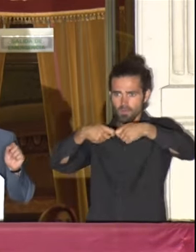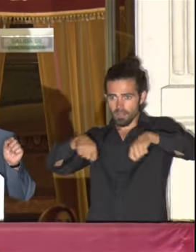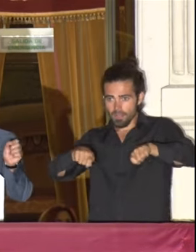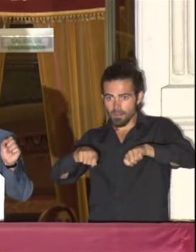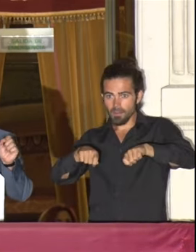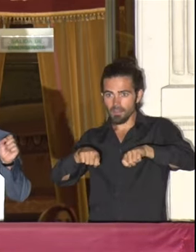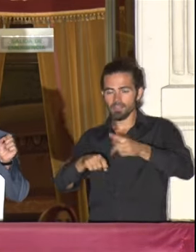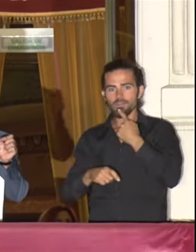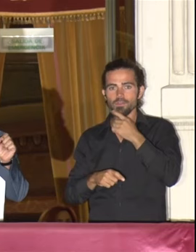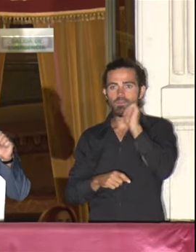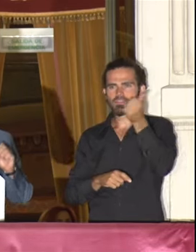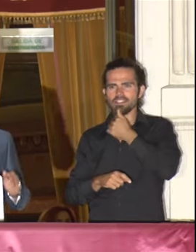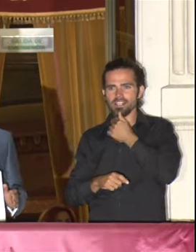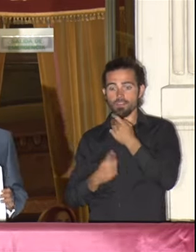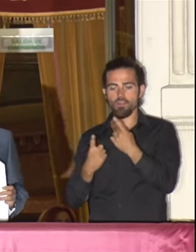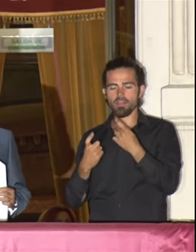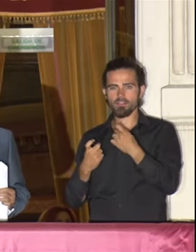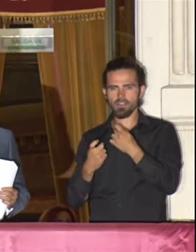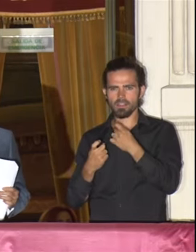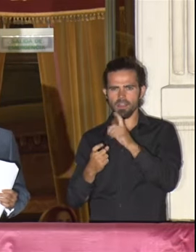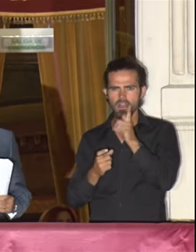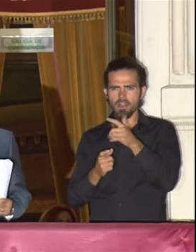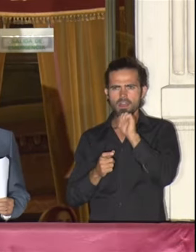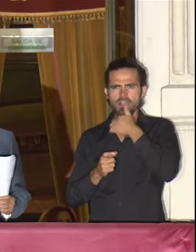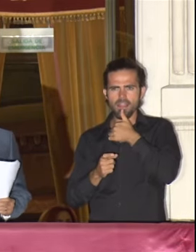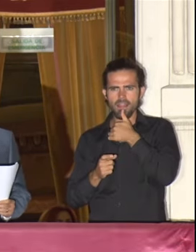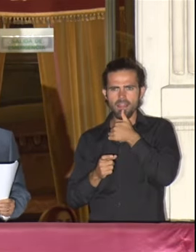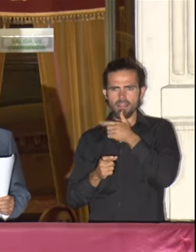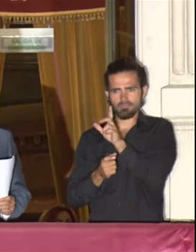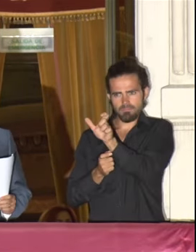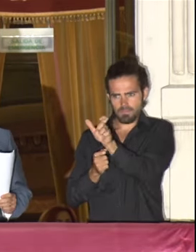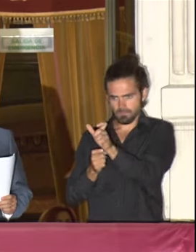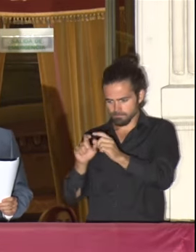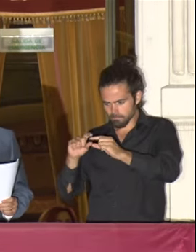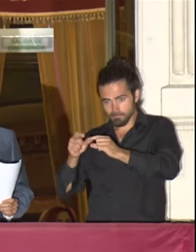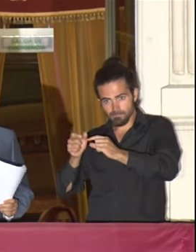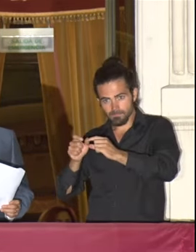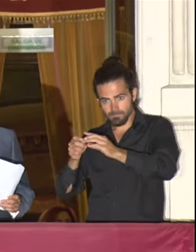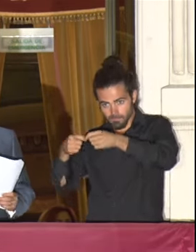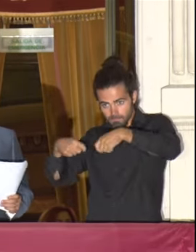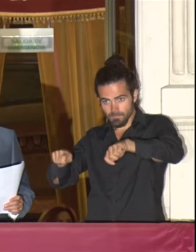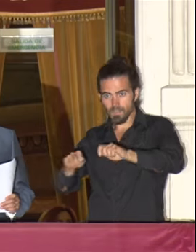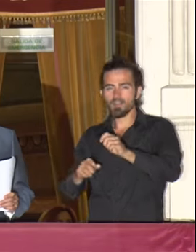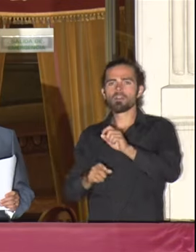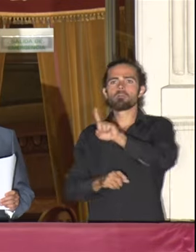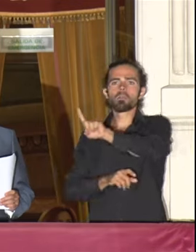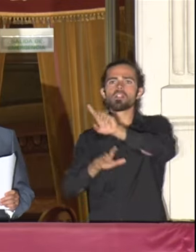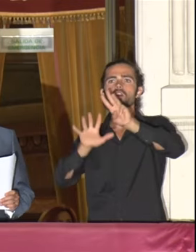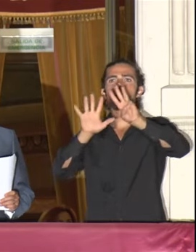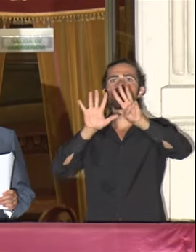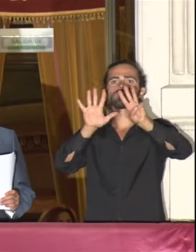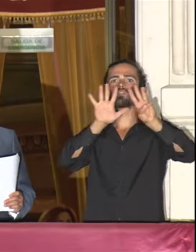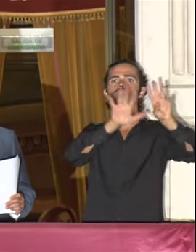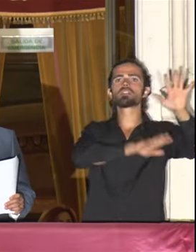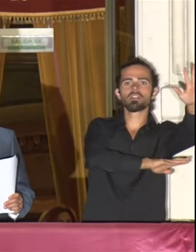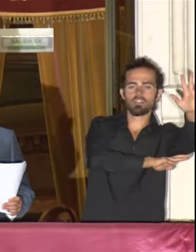de apertura, hay que poner una combinación para que se abra. Se fabricó en 1875, cuando consigues poner